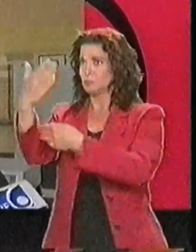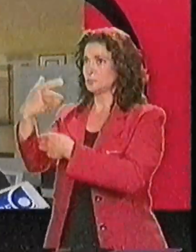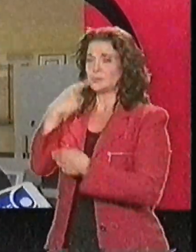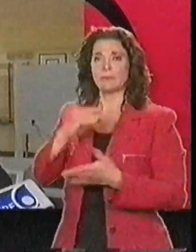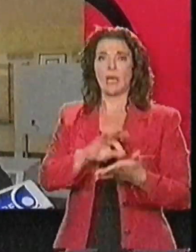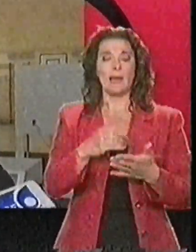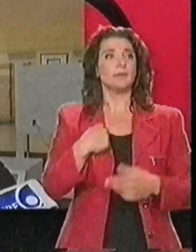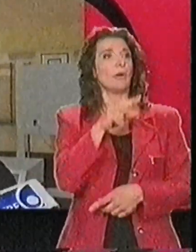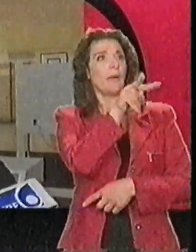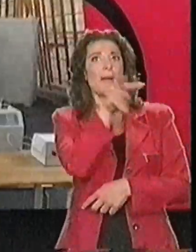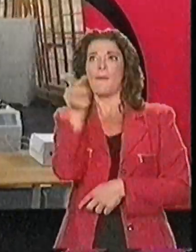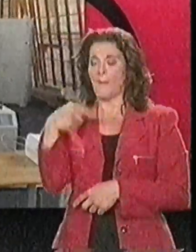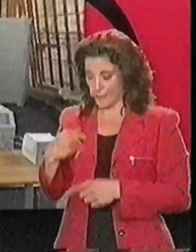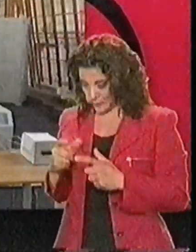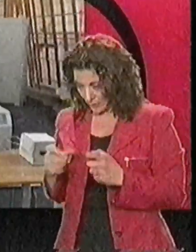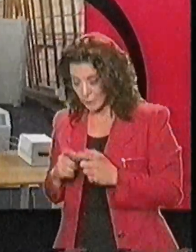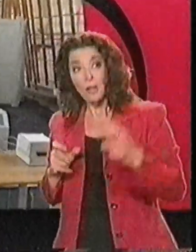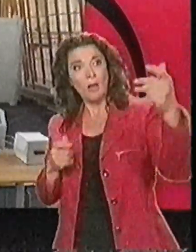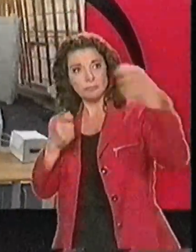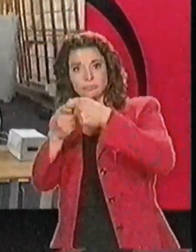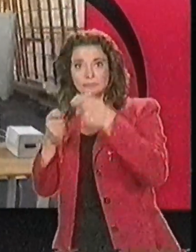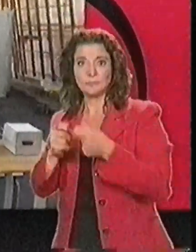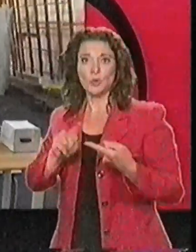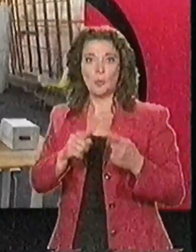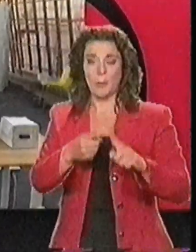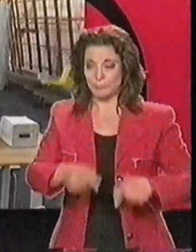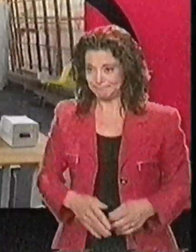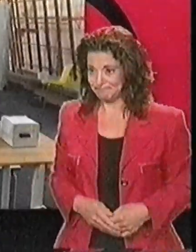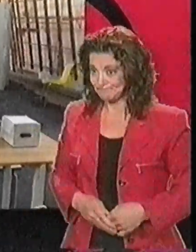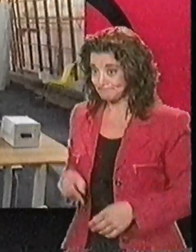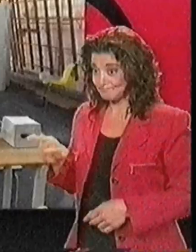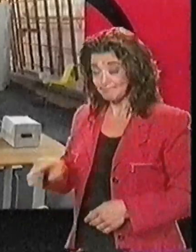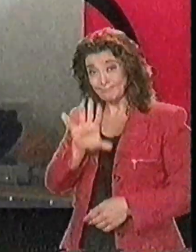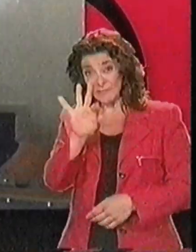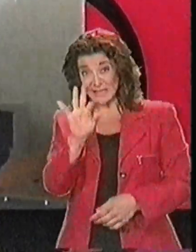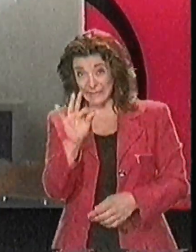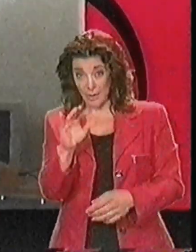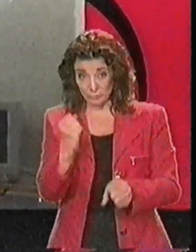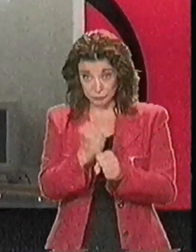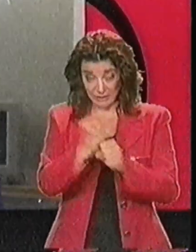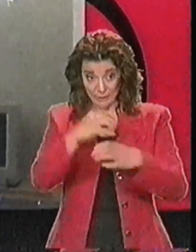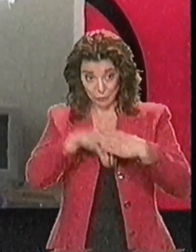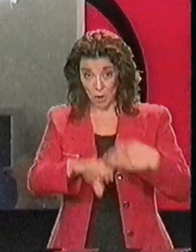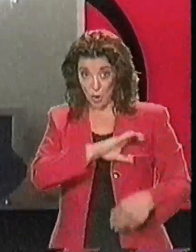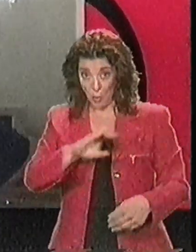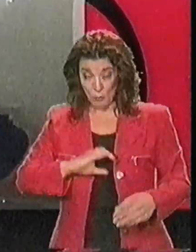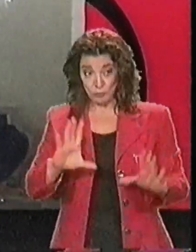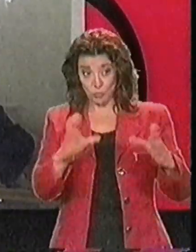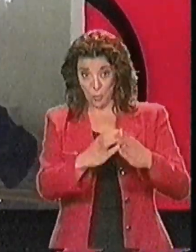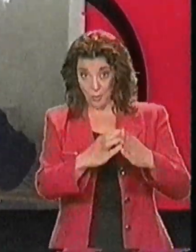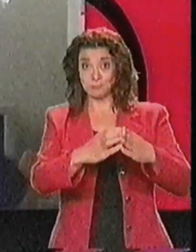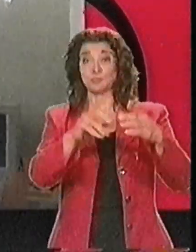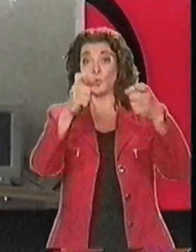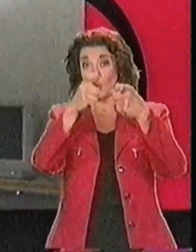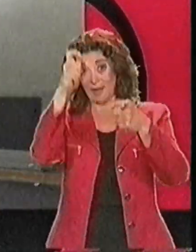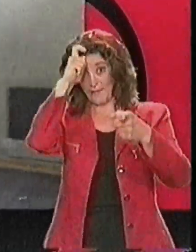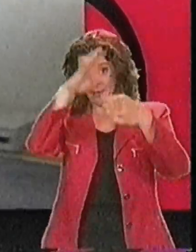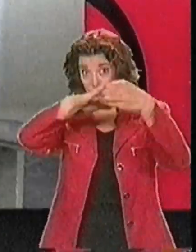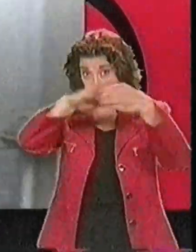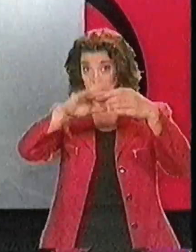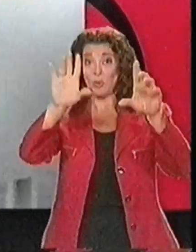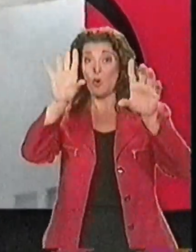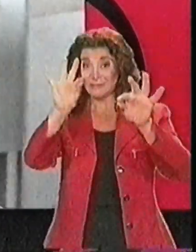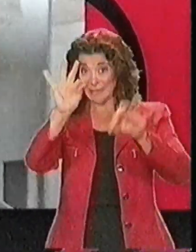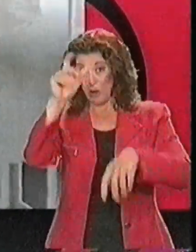dans chacun de leurs propres bureaux. Une cinquantaine d'ouvriers communaux se répartissent le travail pour les bureaux du Grand Liège. Dans cette école de Glun,